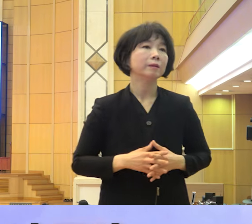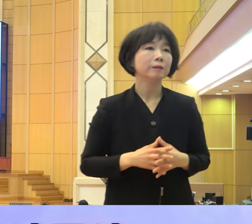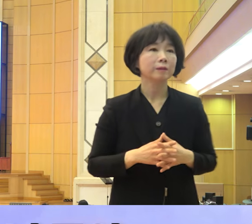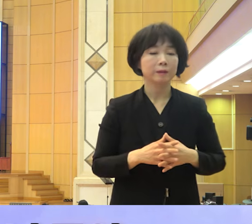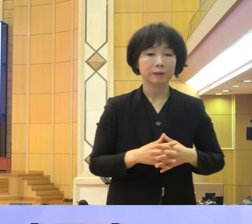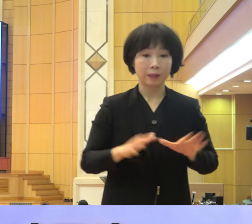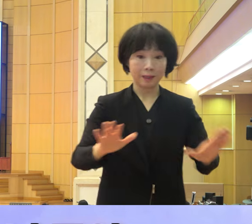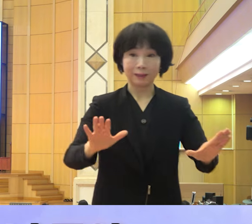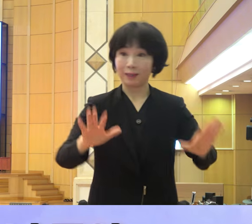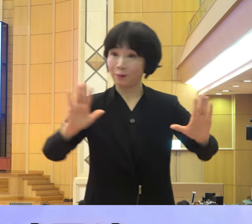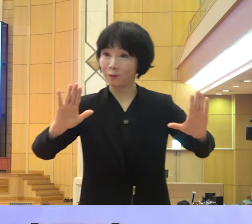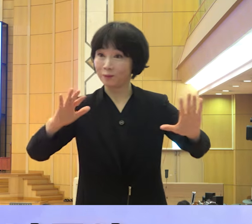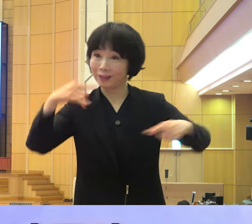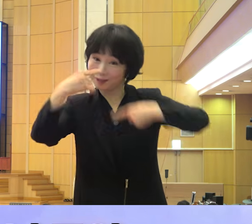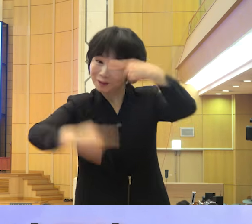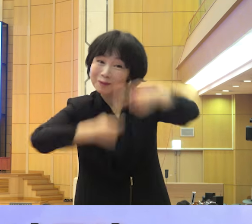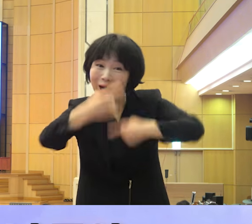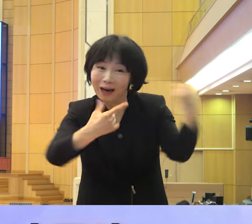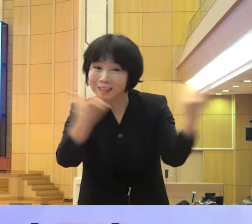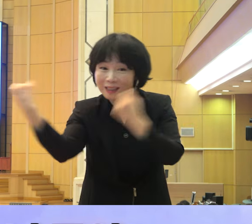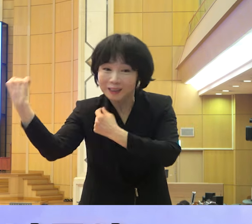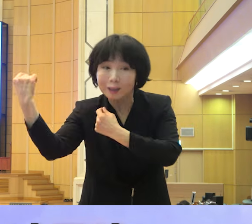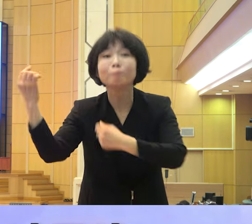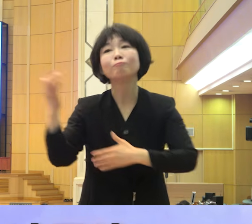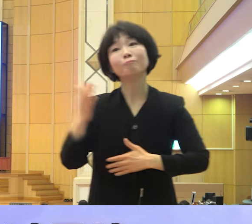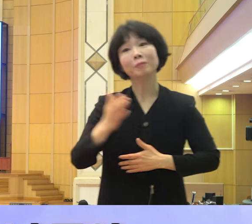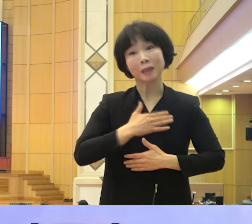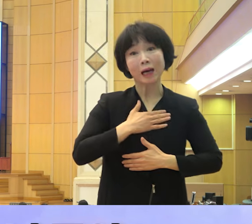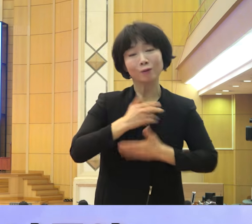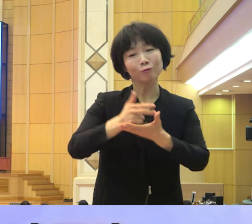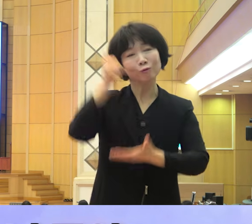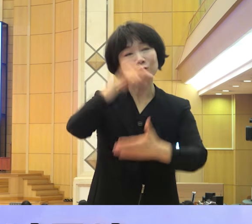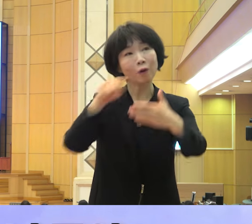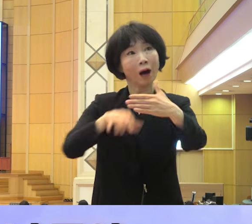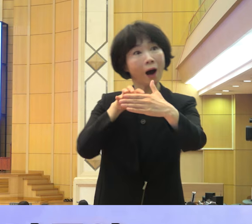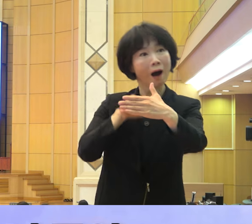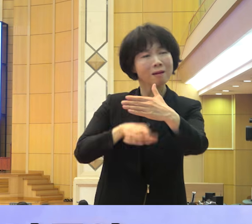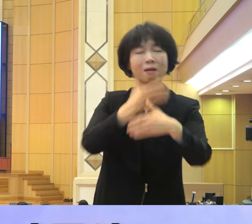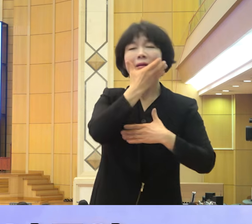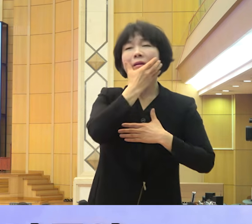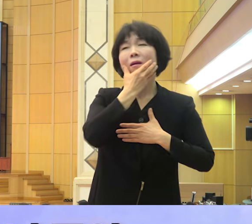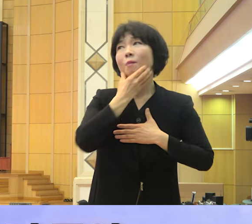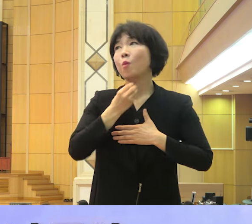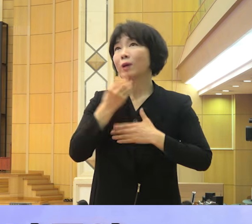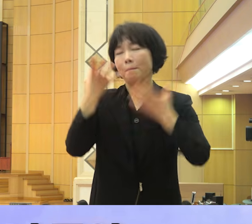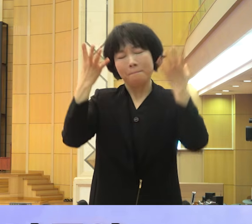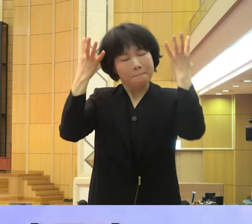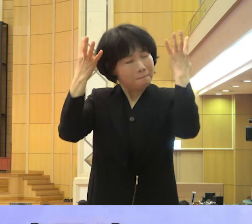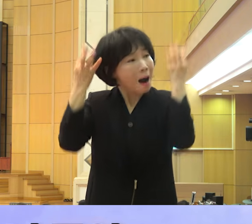네, 옆에 분들과 인사하겠습니다. 우리는 주 안에서 복 있는 사람입니다.